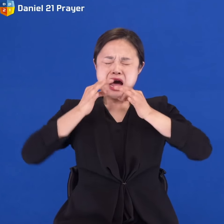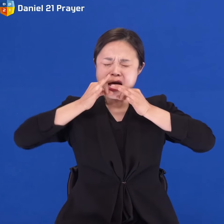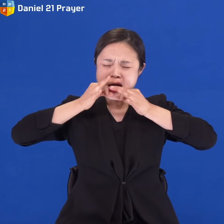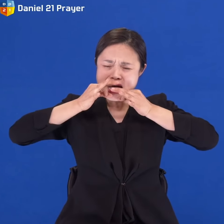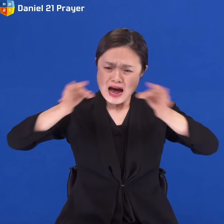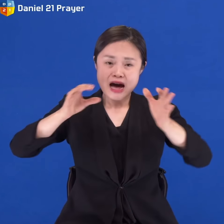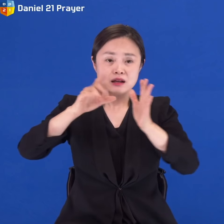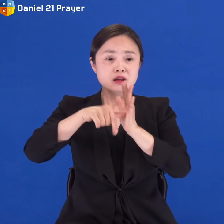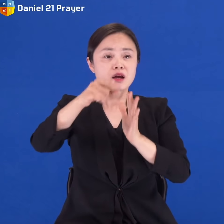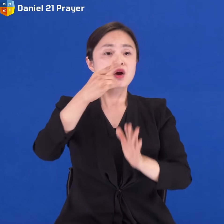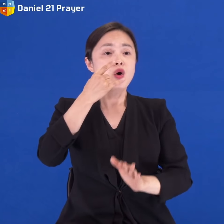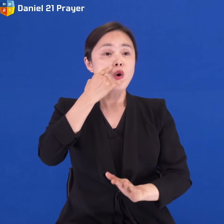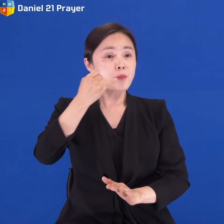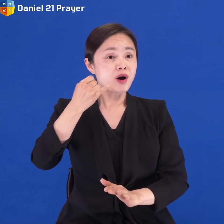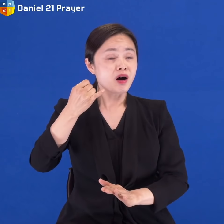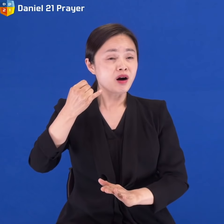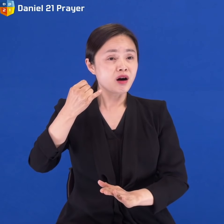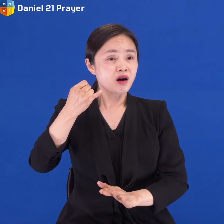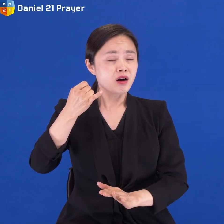하지 못한 채